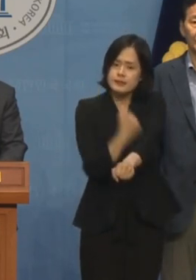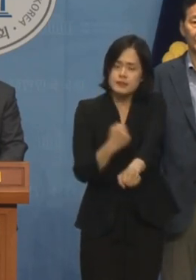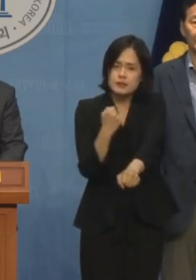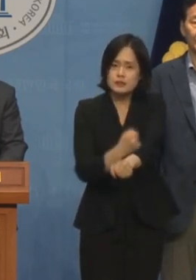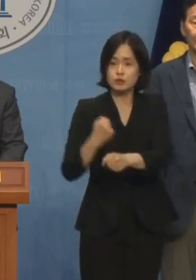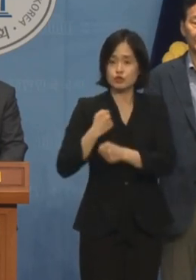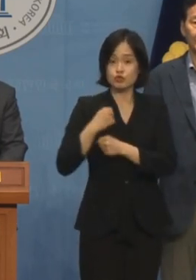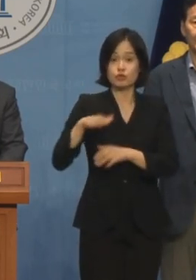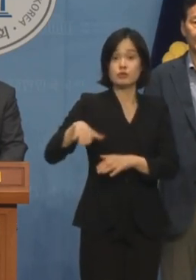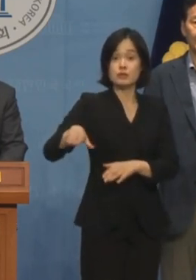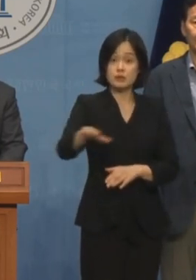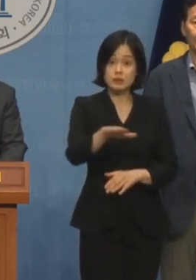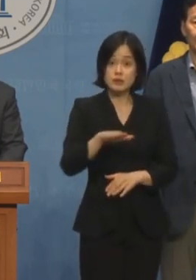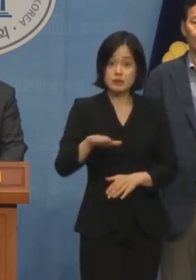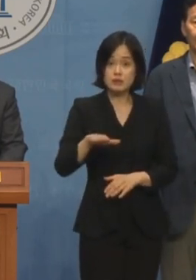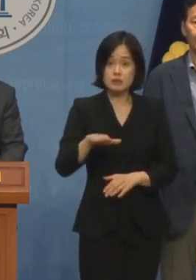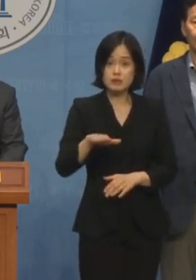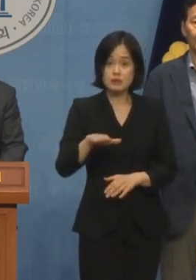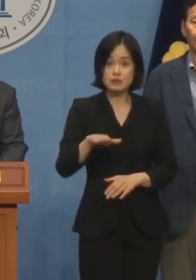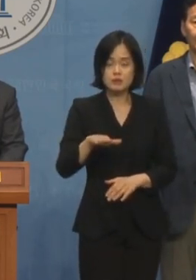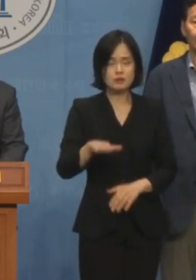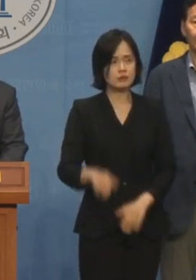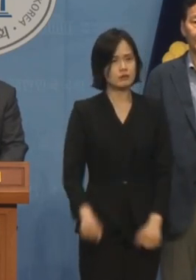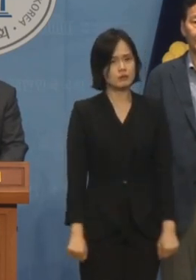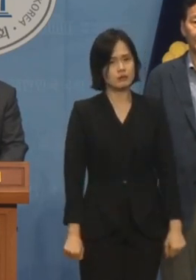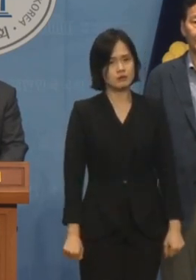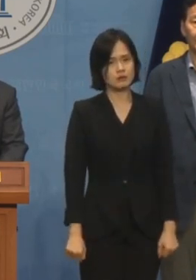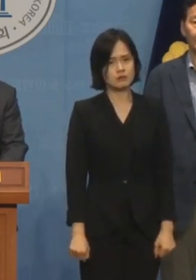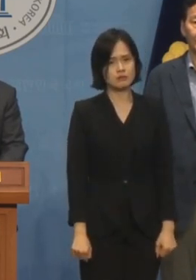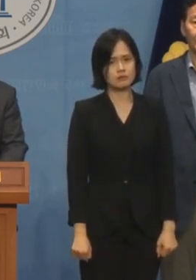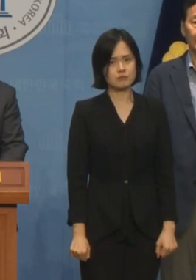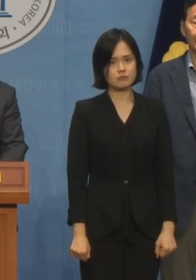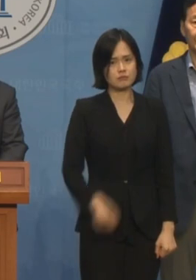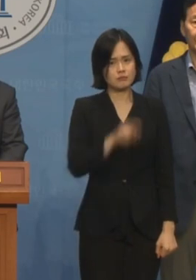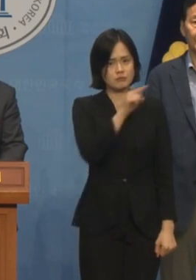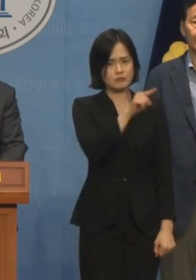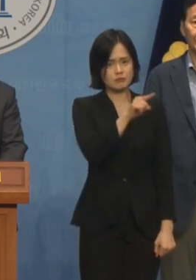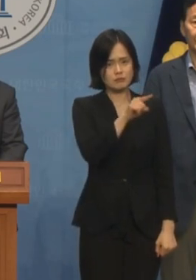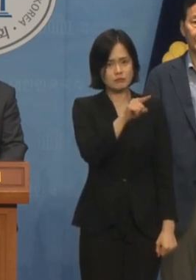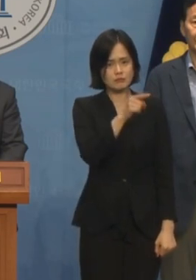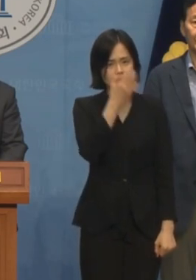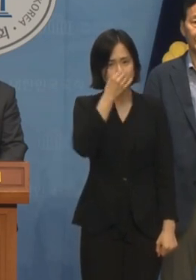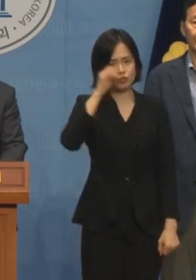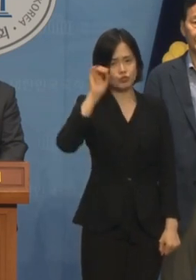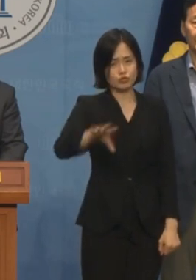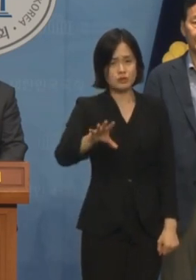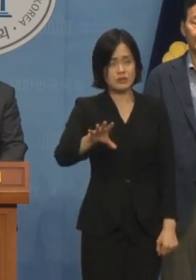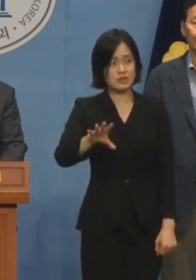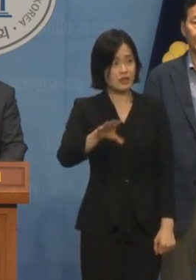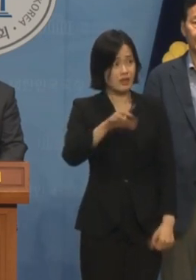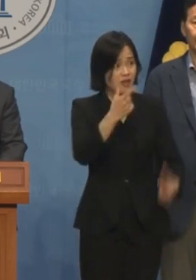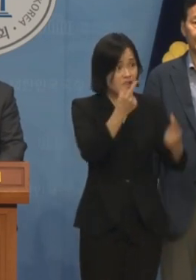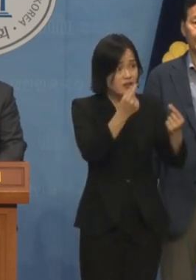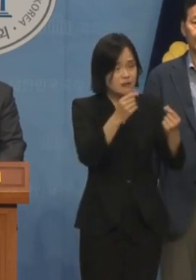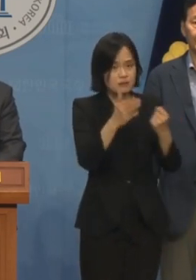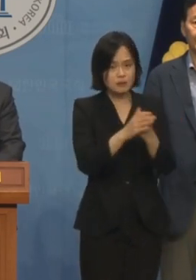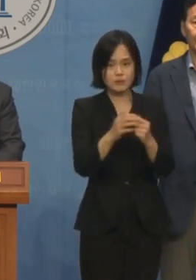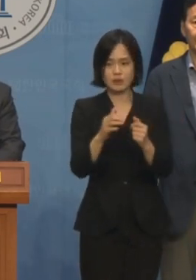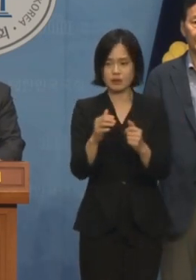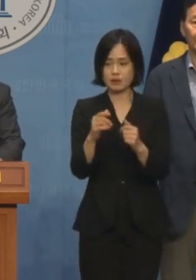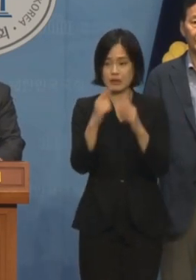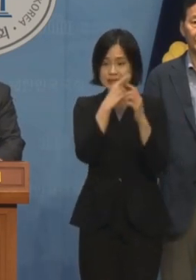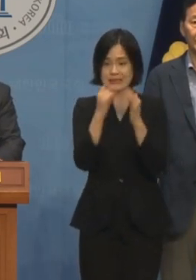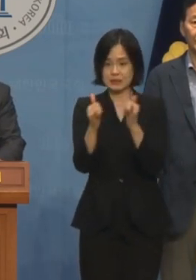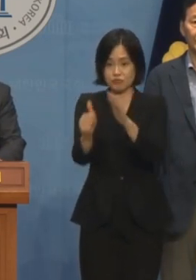장병들을 조금이라도 생각했다면 군인을 인민재판하듯이 대하고